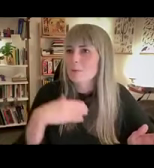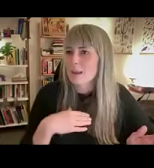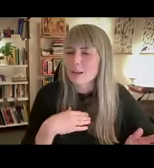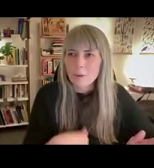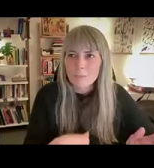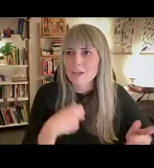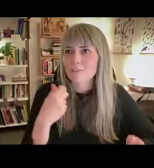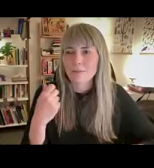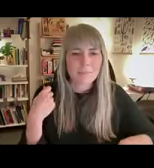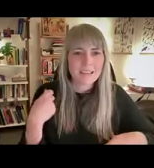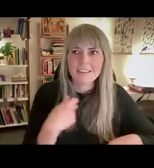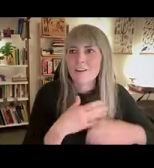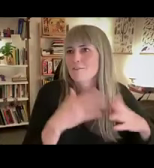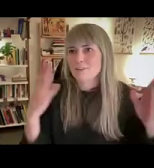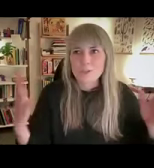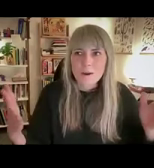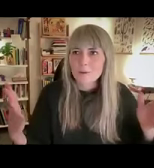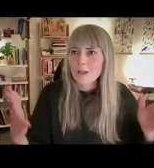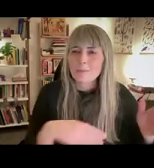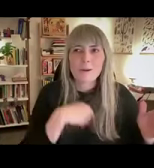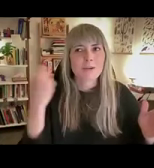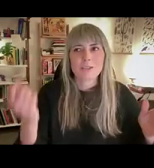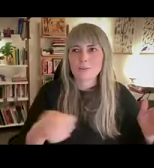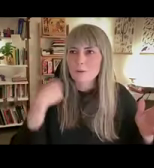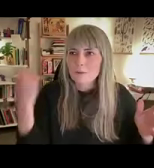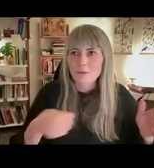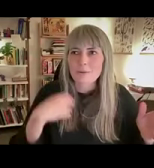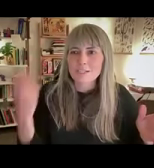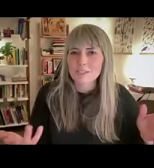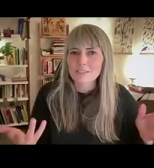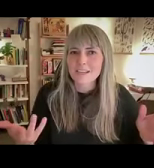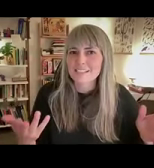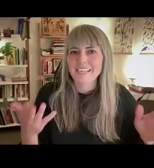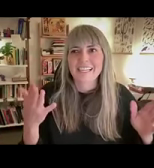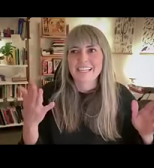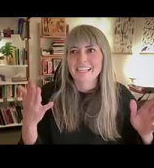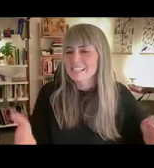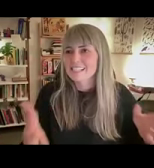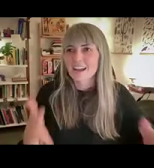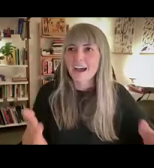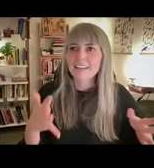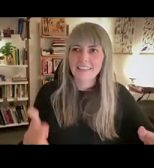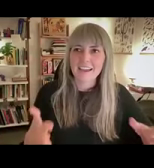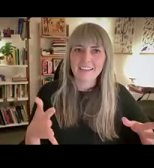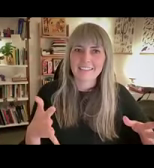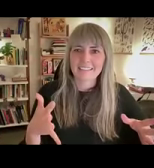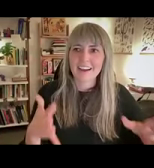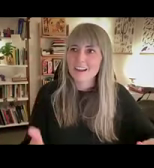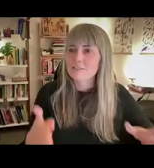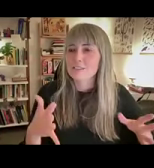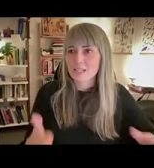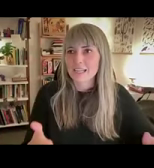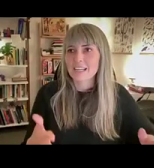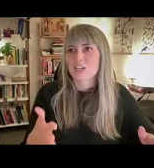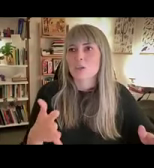larga. someone No es up, you como la make an appointment, investigación you have donde them come llames a in, alguien, you have a sacas una 2-hour cita, la long persona appointment, you go through llega, a es una bunch of cita surveys. larga, It's les das not muchas that encuestas, muchas